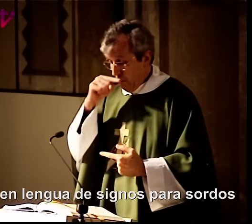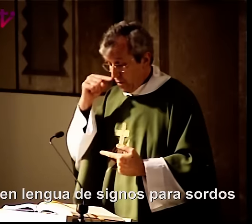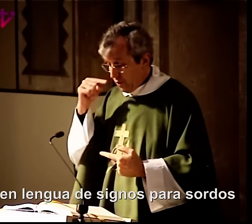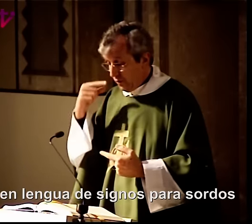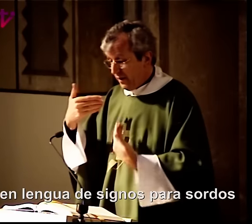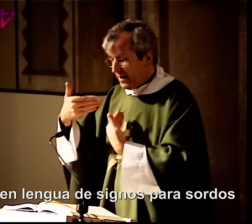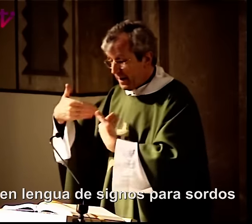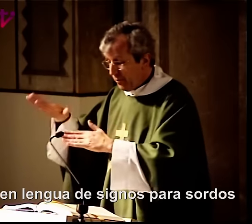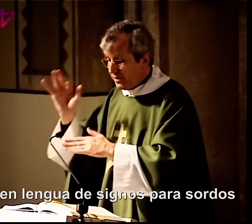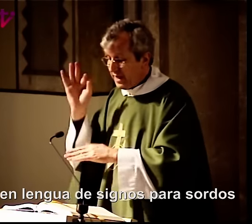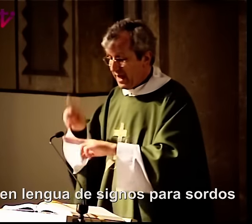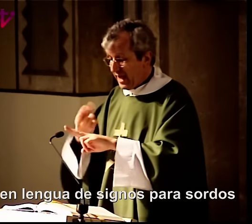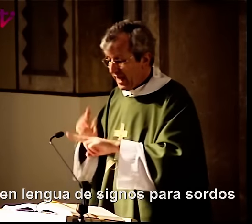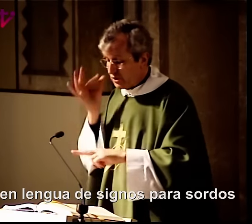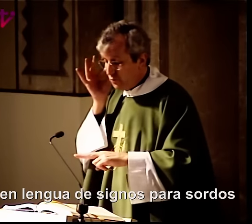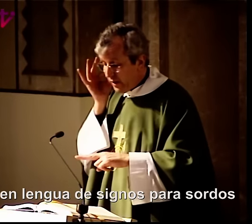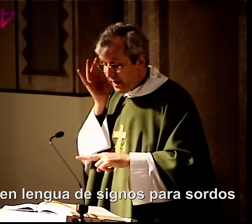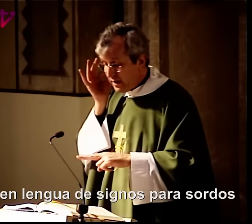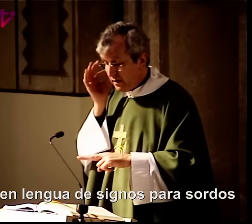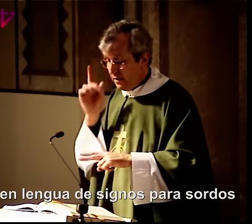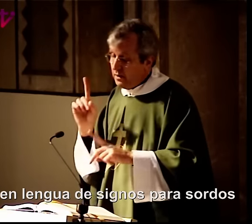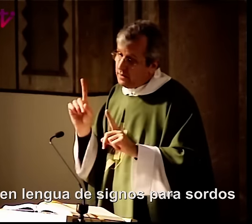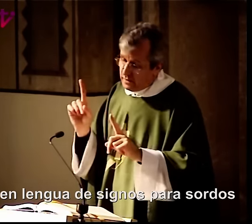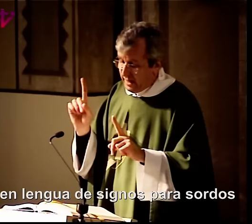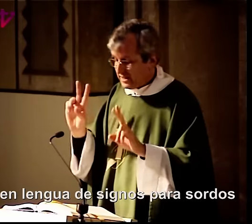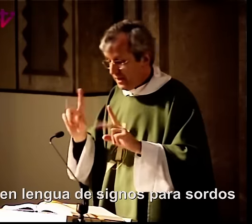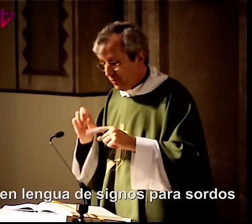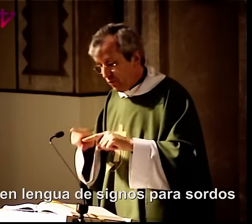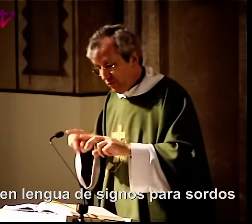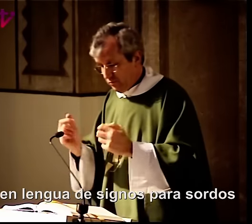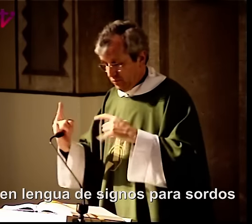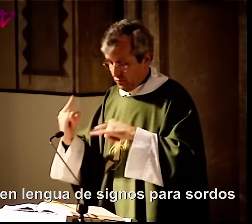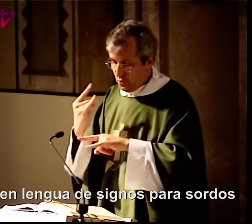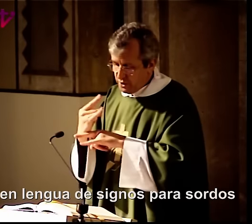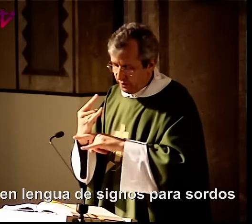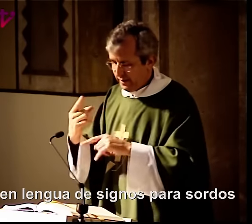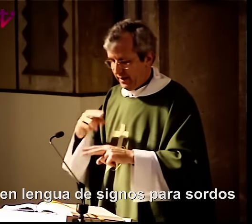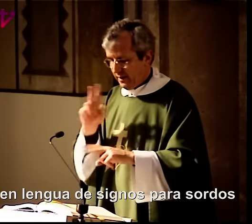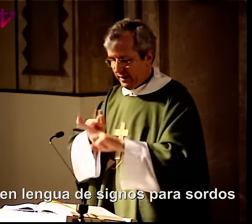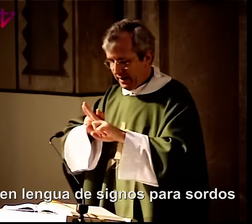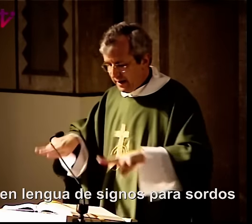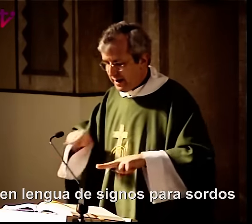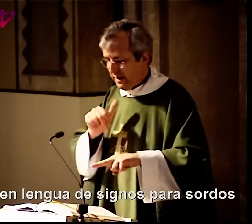uno repudia a su mujer, excepto unión